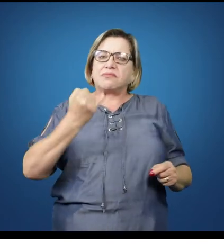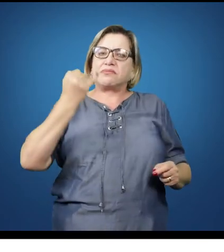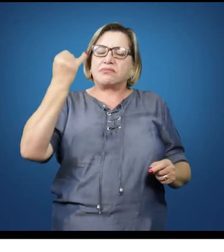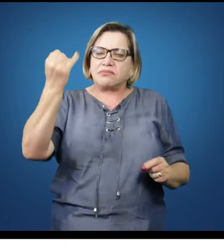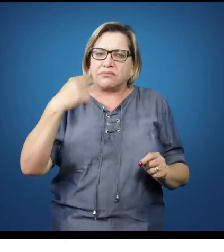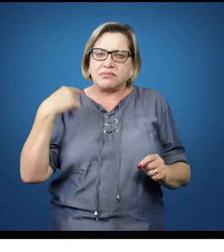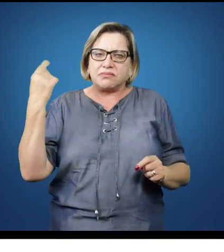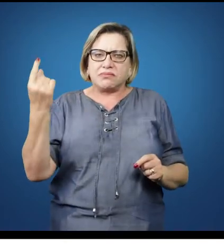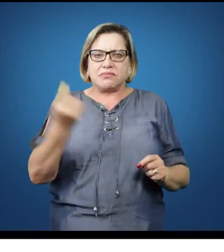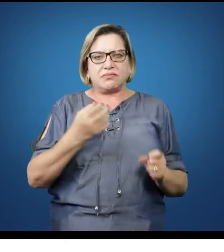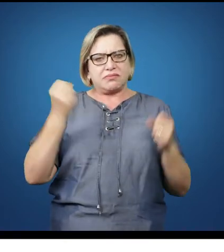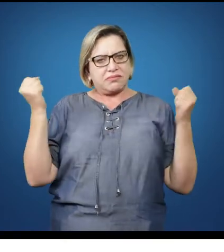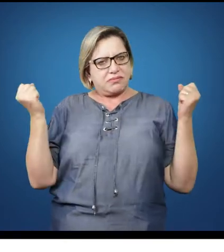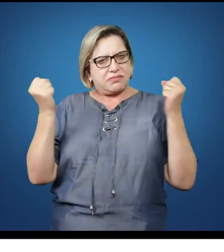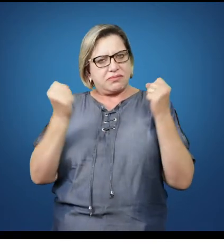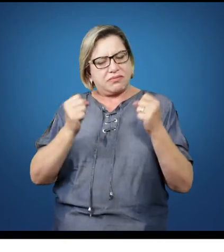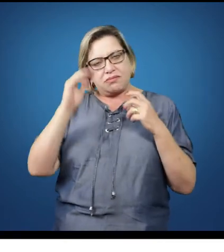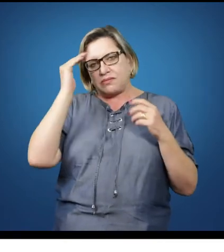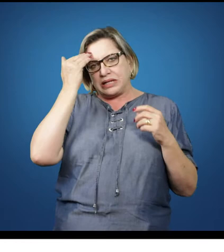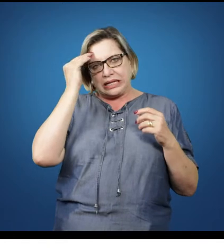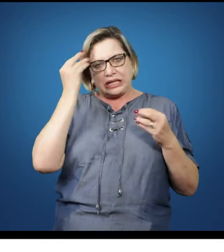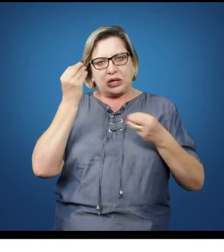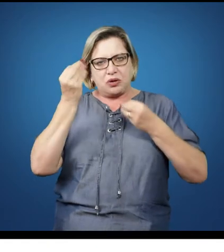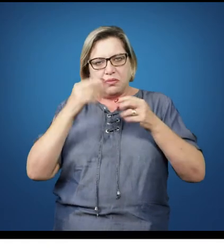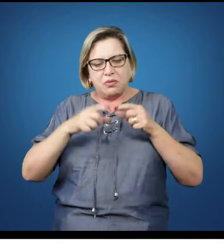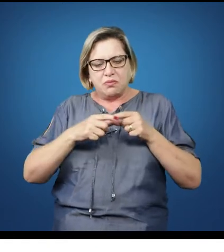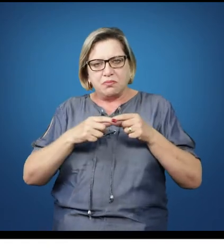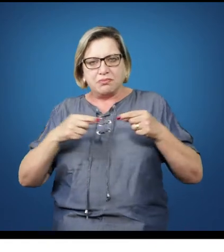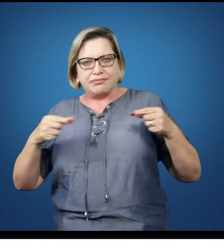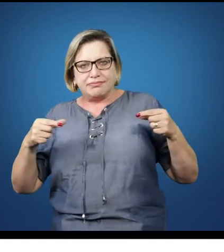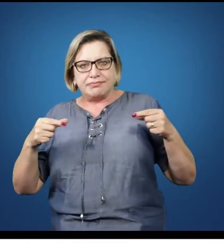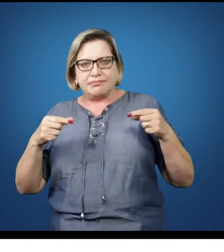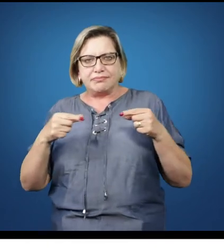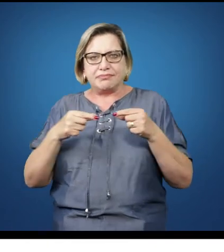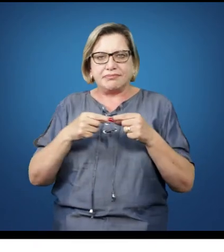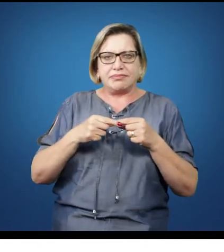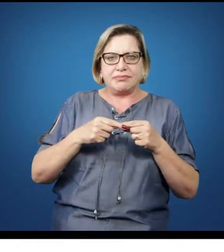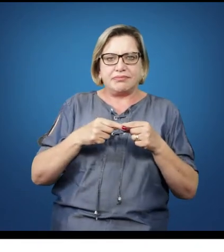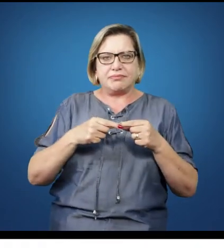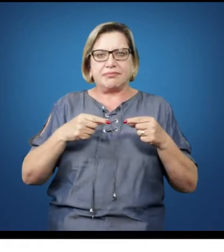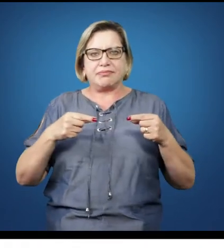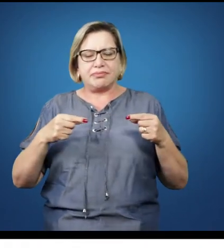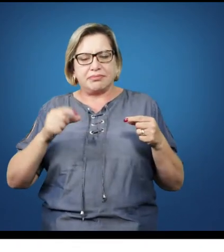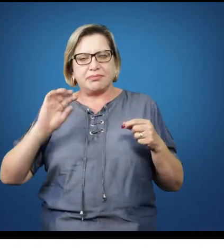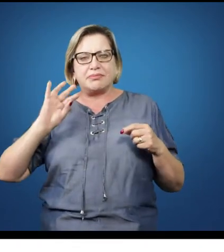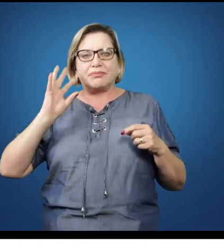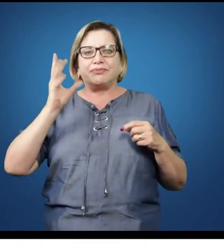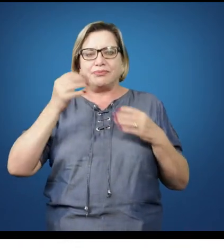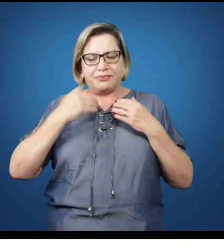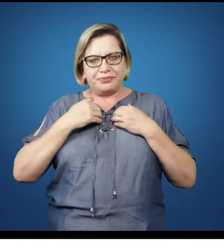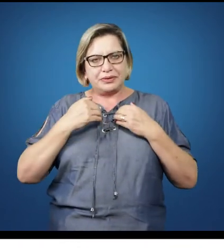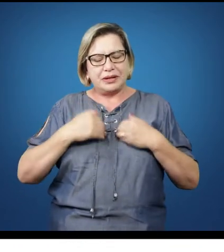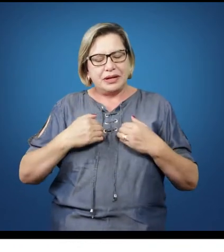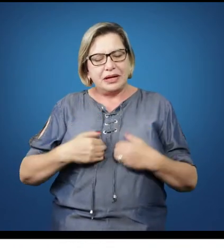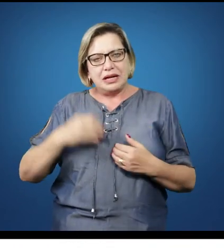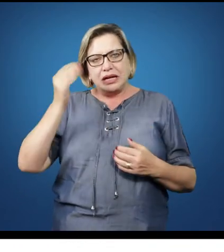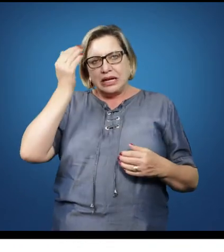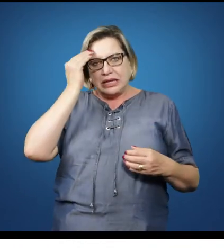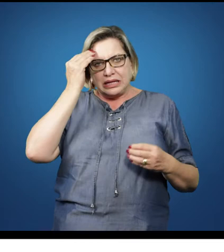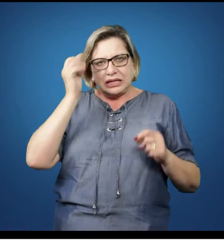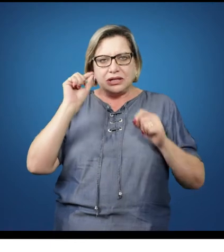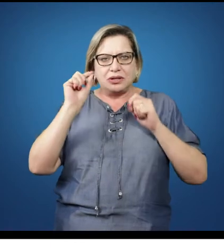gente possa entender como o processo de contração muscular ocorre em nosso organismo, entender como isso